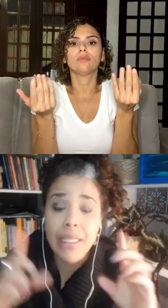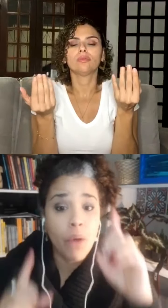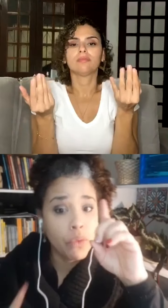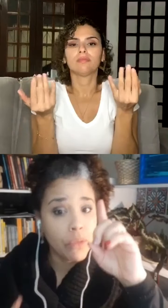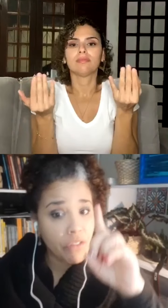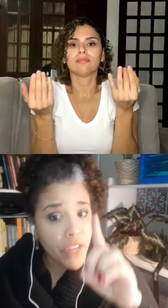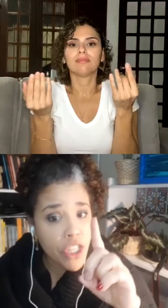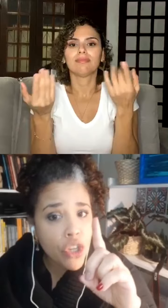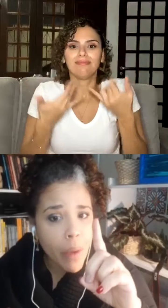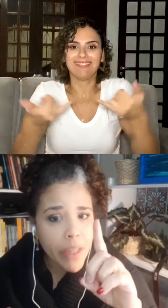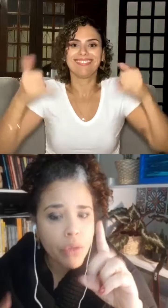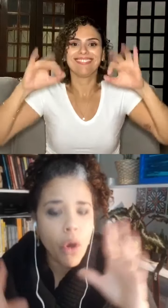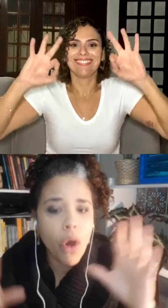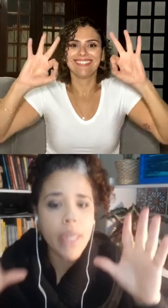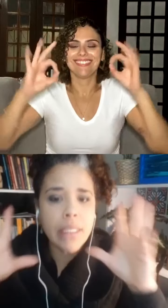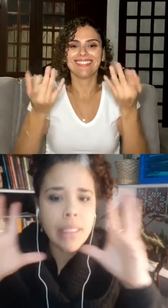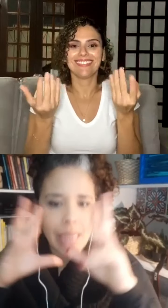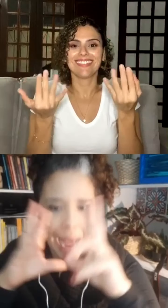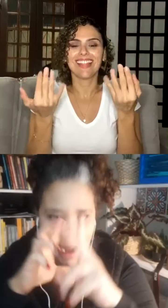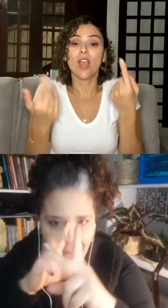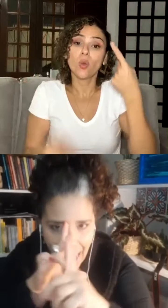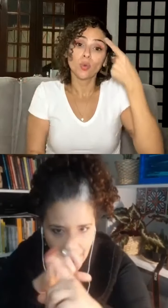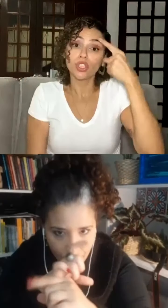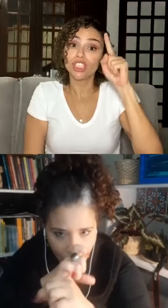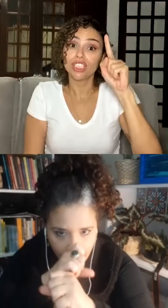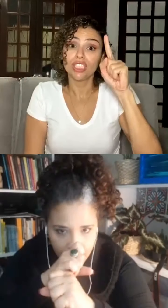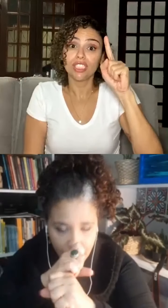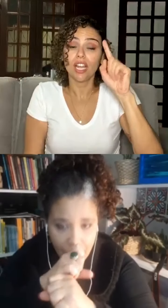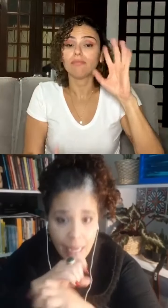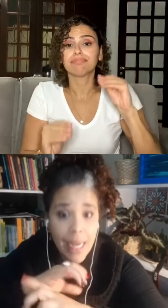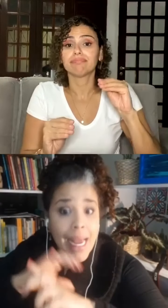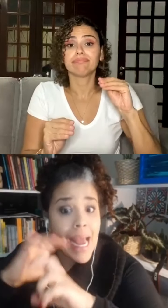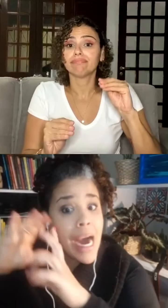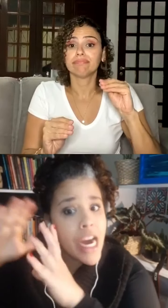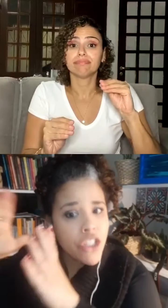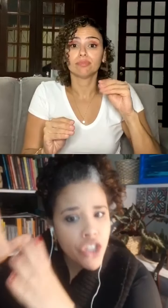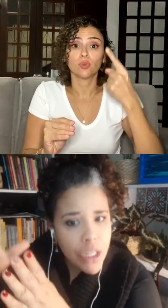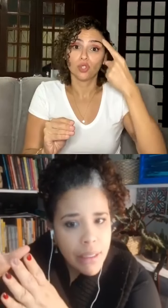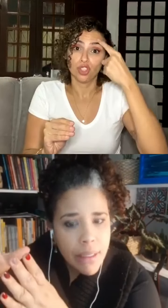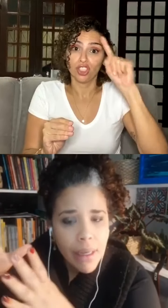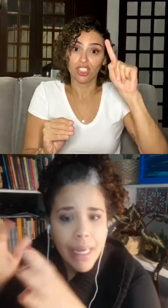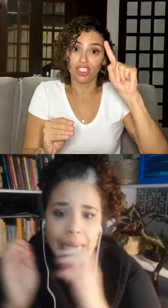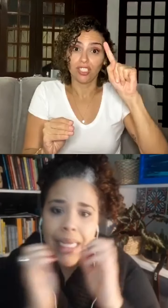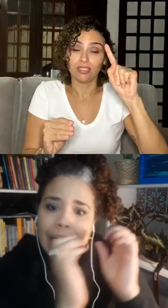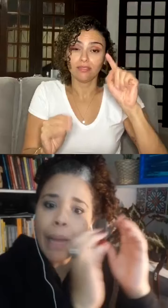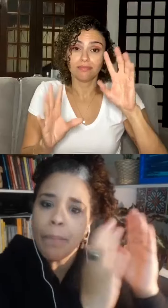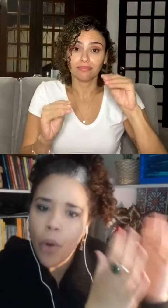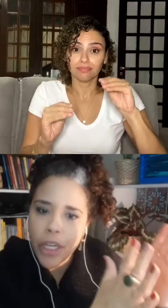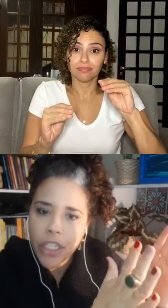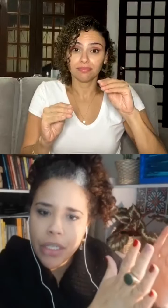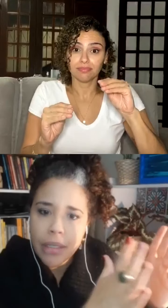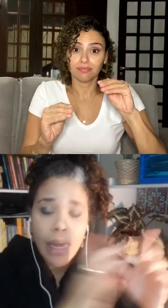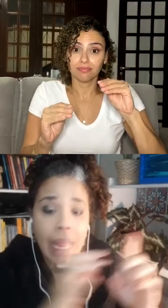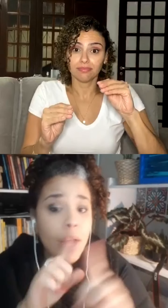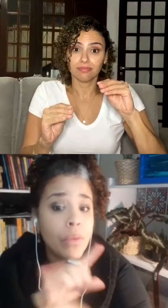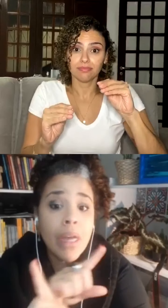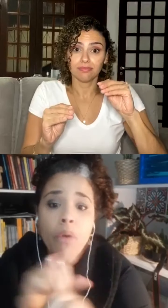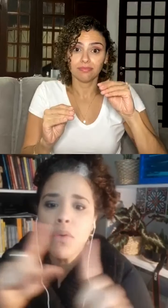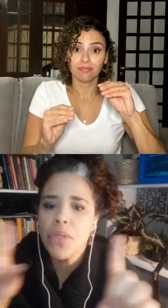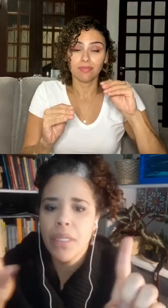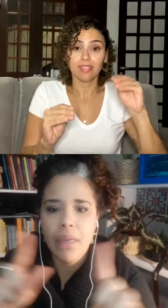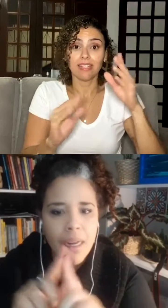ovulação dura 24 horas e acaba. Antes e depois eu